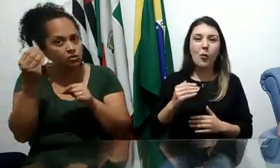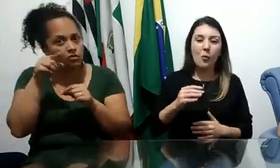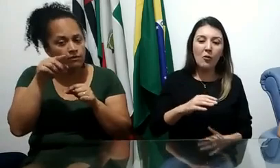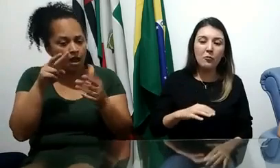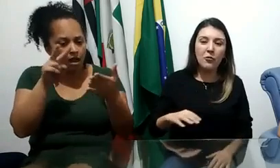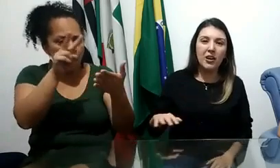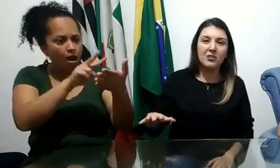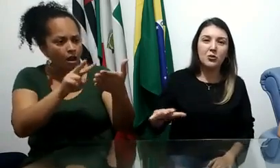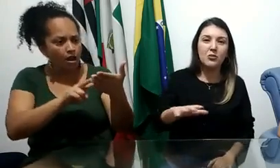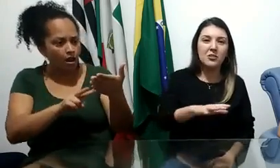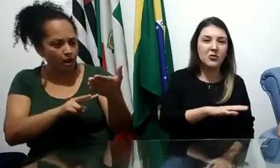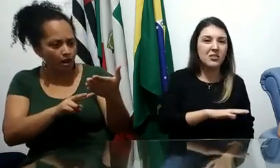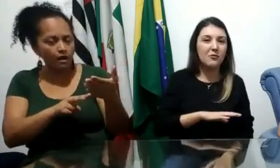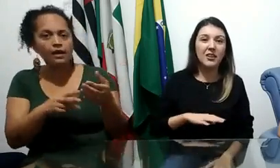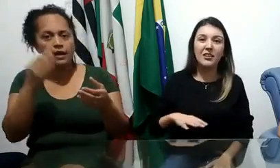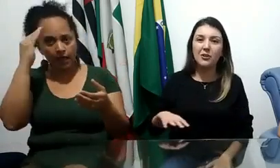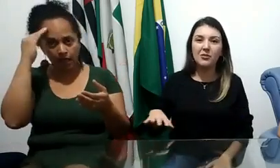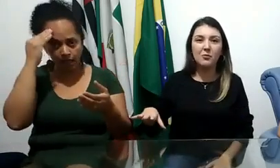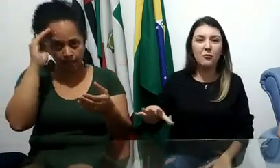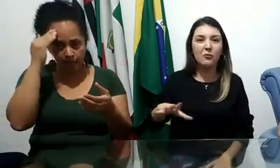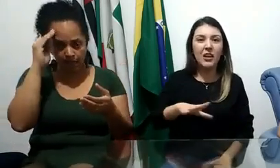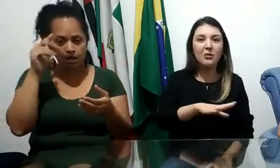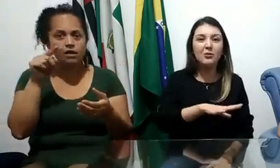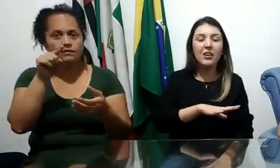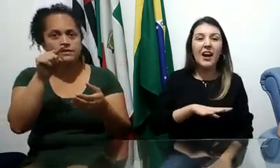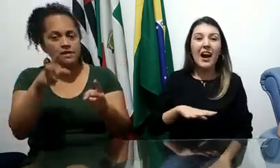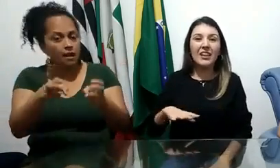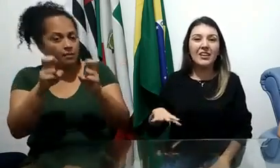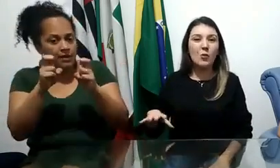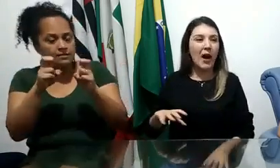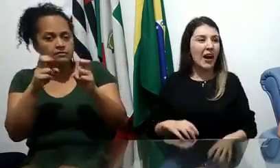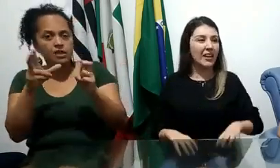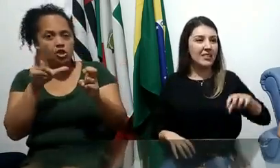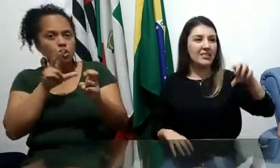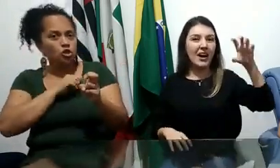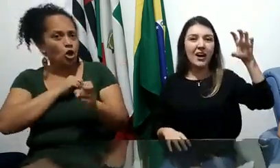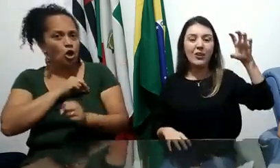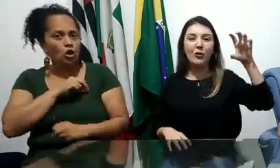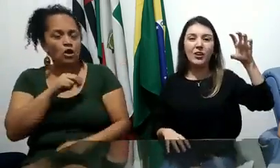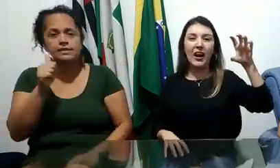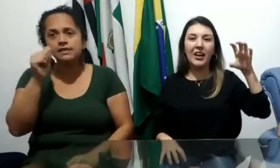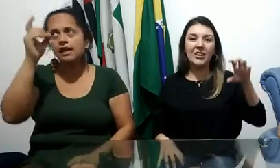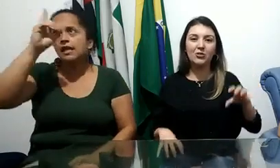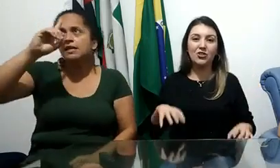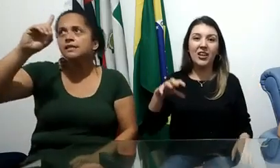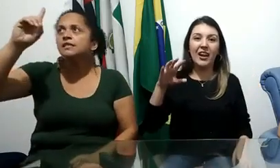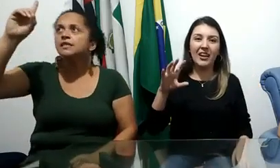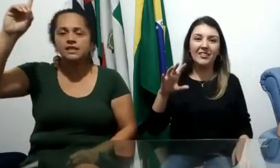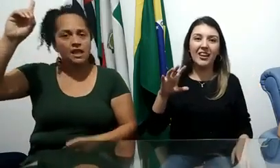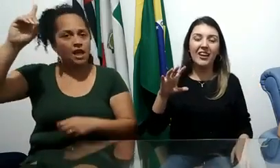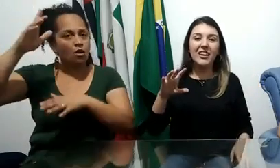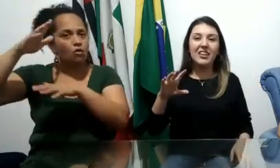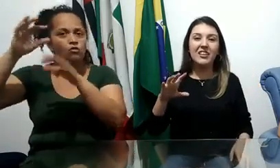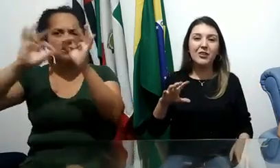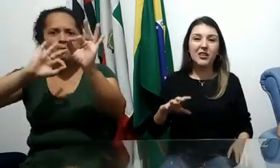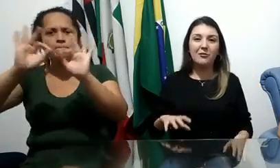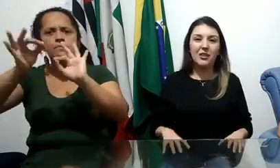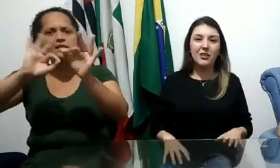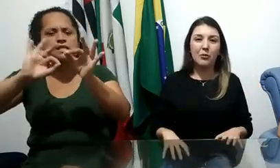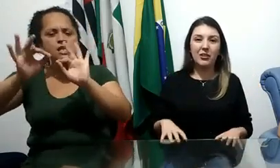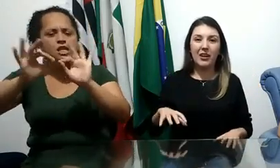a ver o mover das coisas, você vê Deus se movendo ali. Uma rainha sai, outra rainha judia entra e